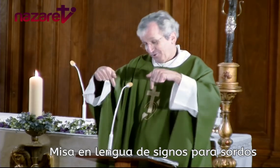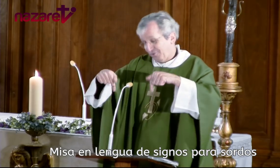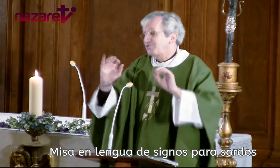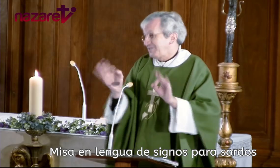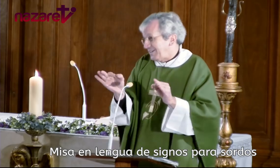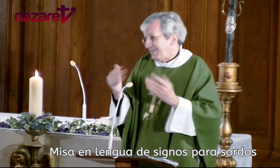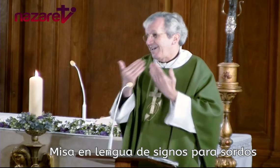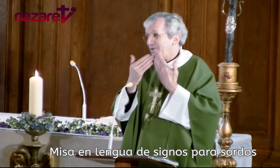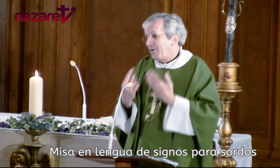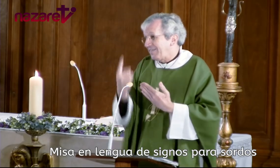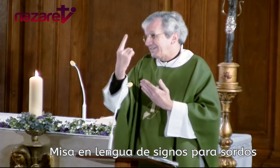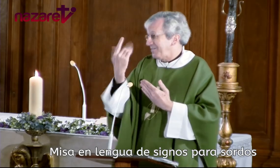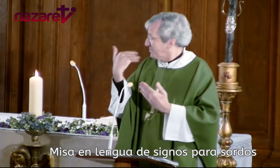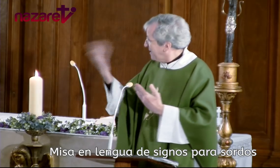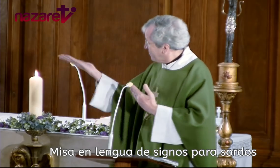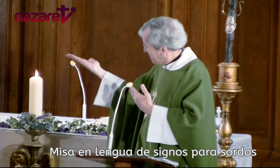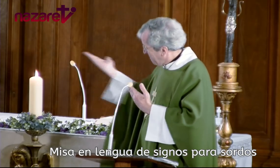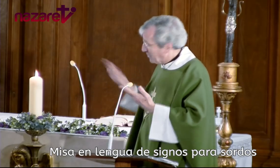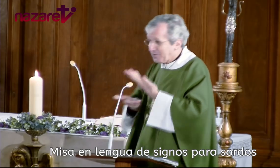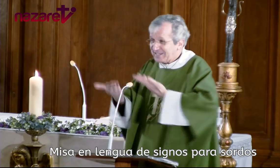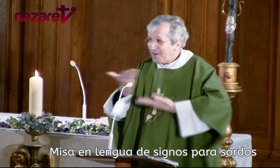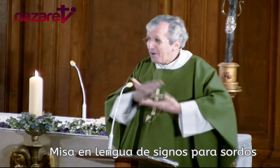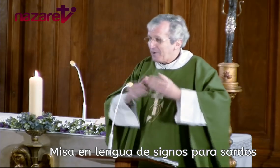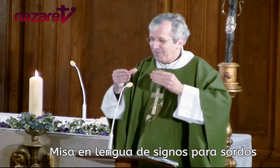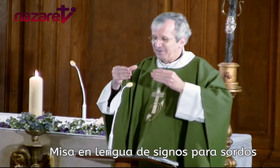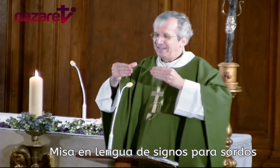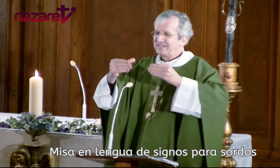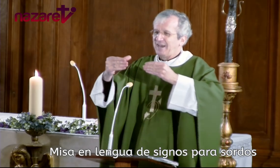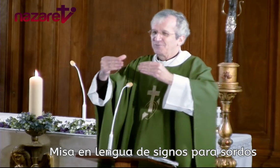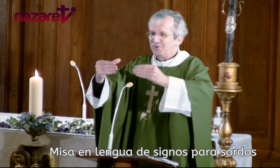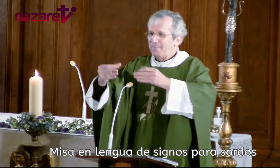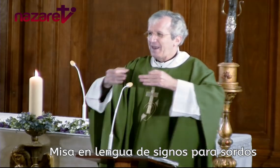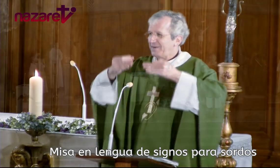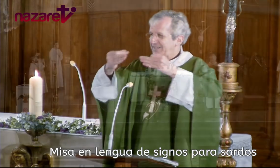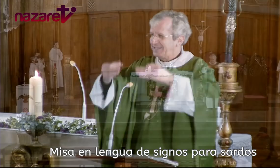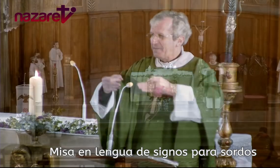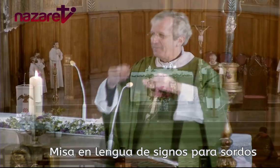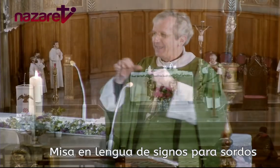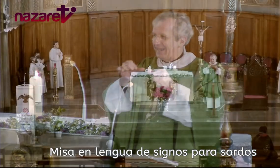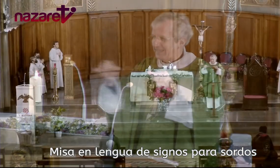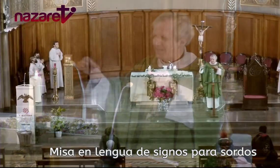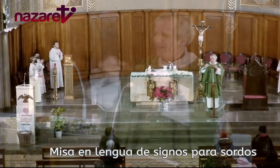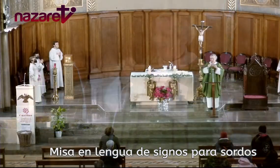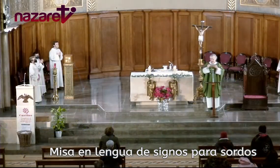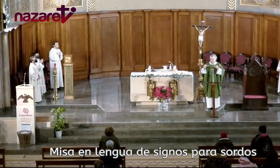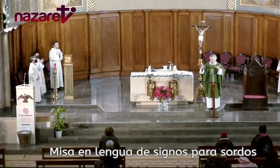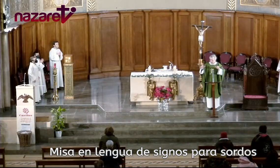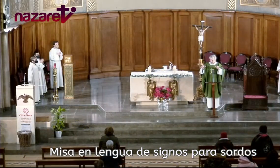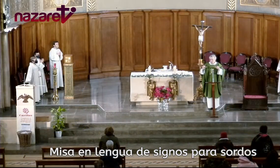Nosotros sí, como gracias a Dios tenemos pues toda esa colaboración, salimos con la palabra siempre, cada semana.